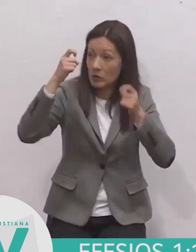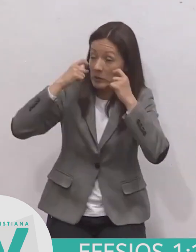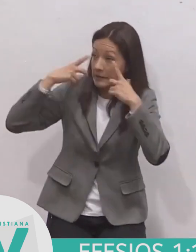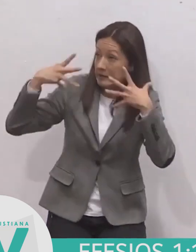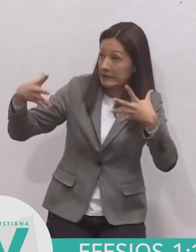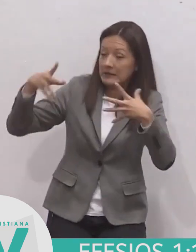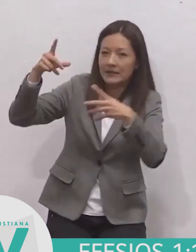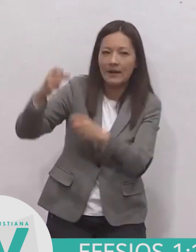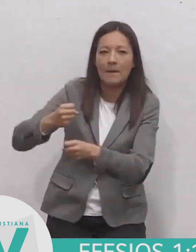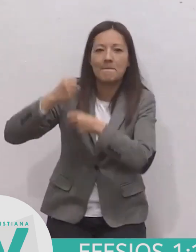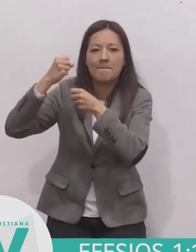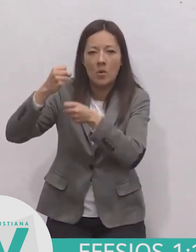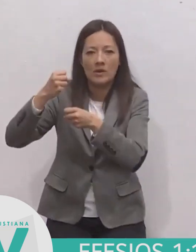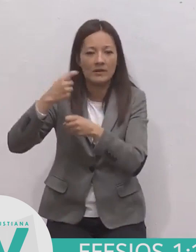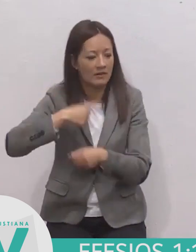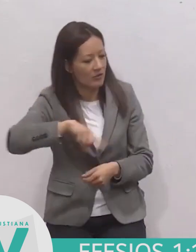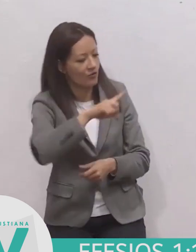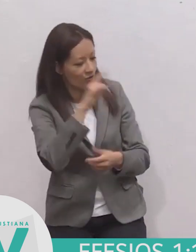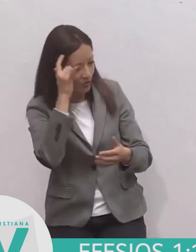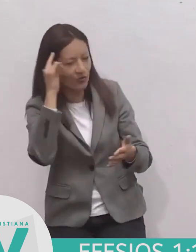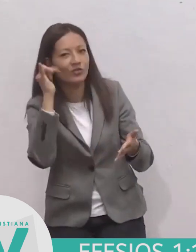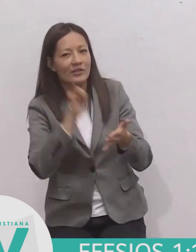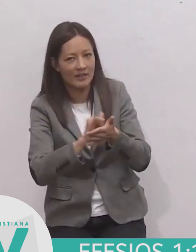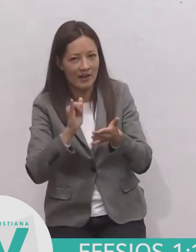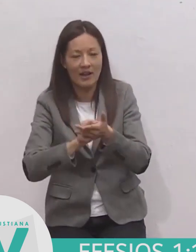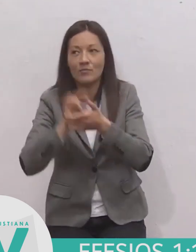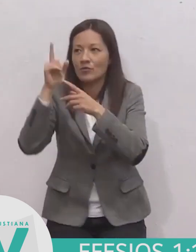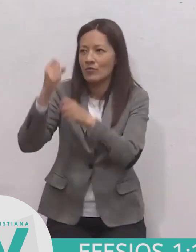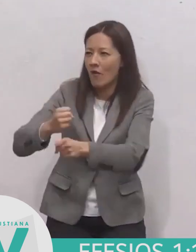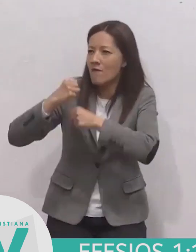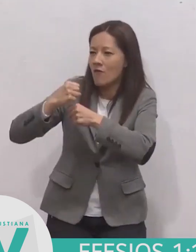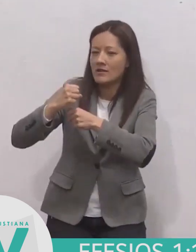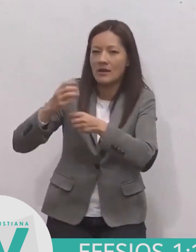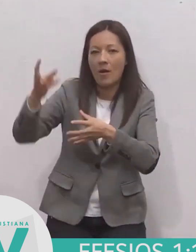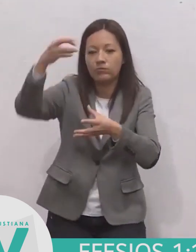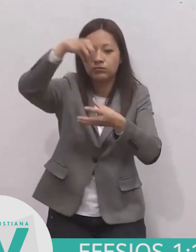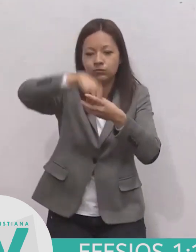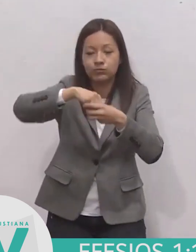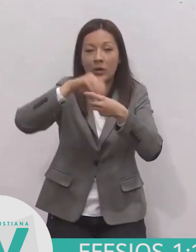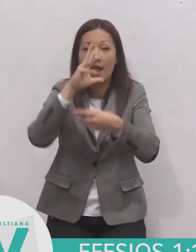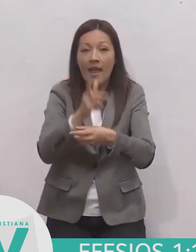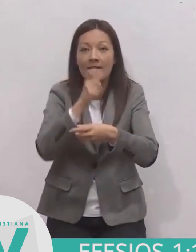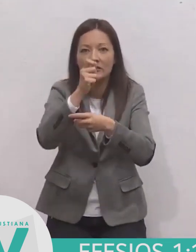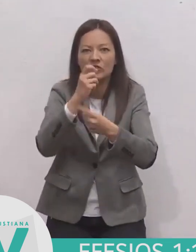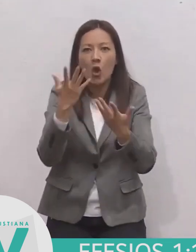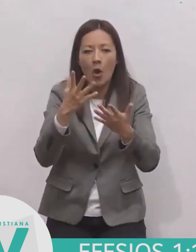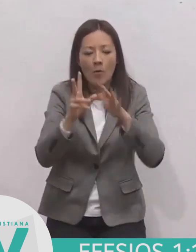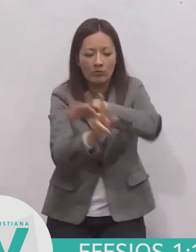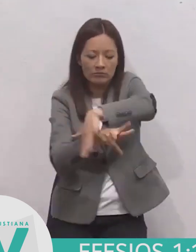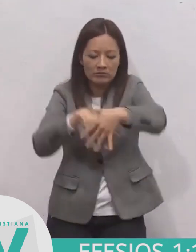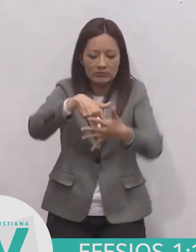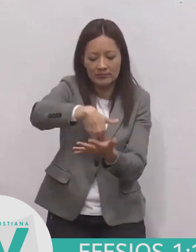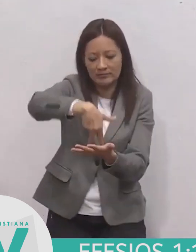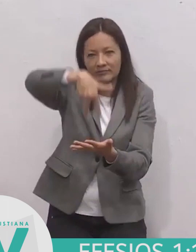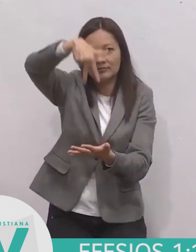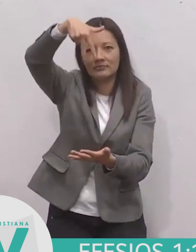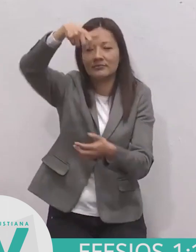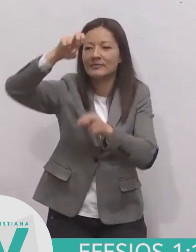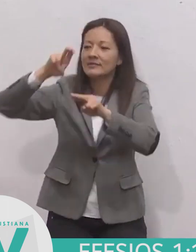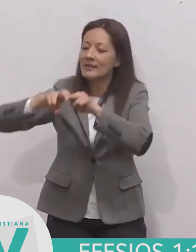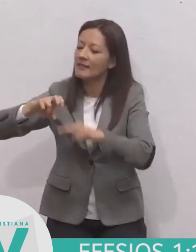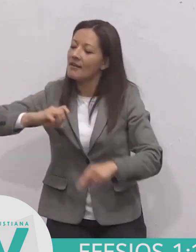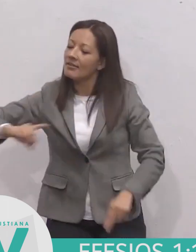que creemos según la operación del poder de su fuerza, la cual operó en Cristo, resucitándole de los muertos, sentándole a su diestra en los